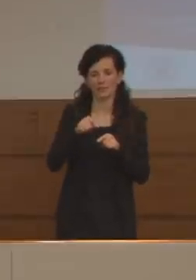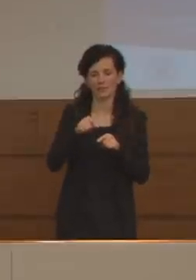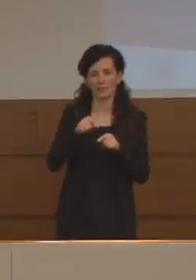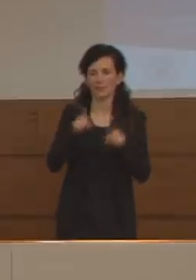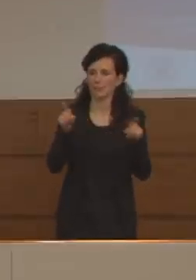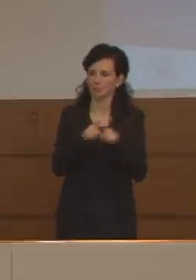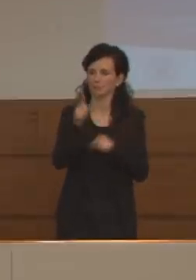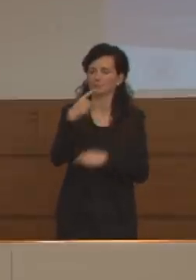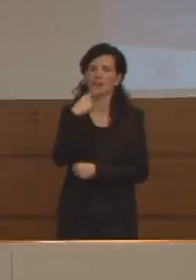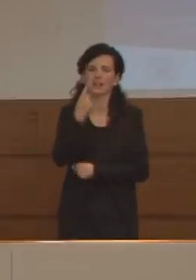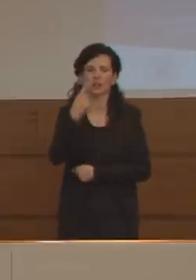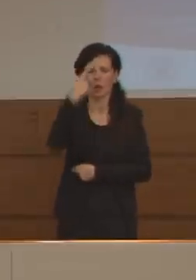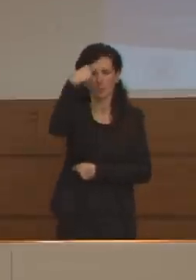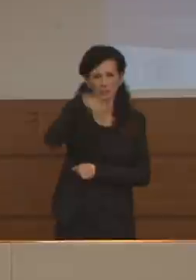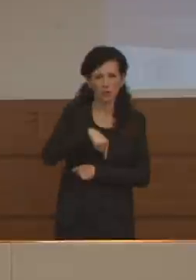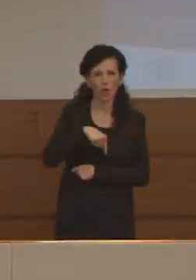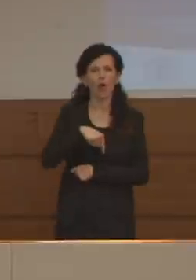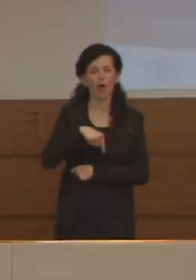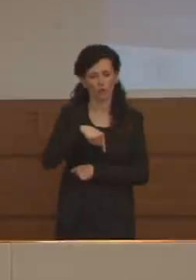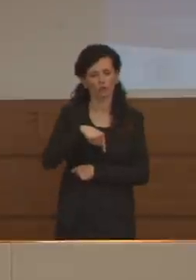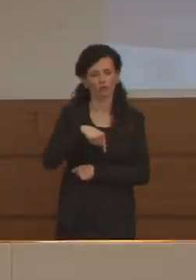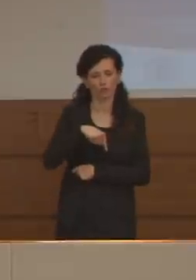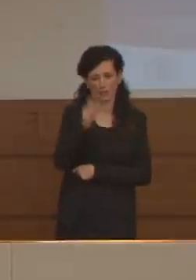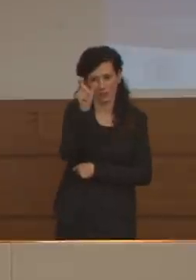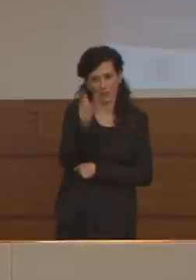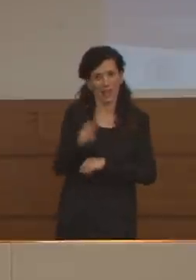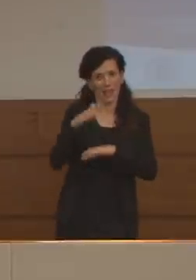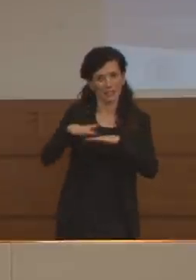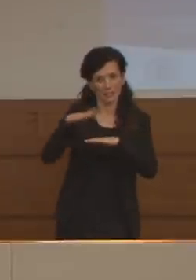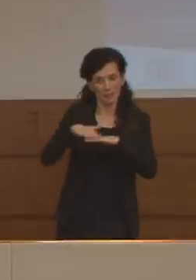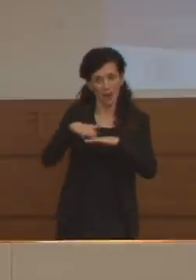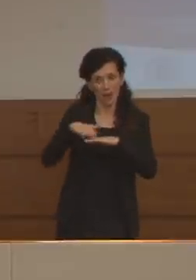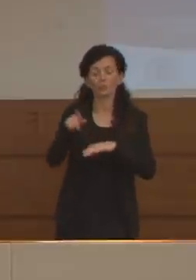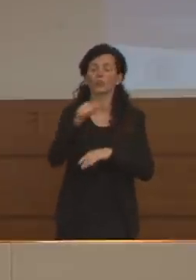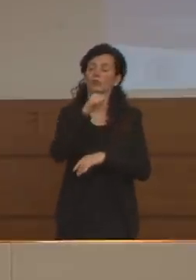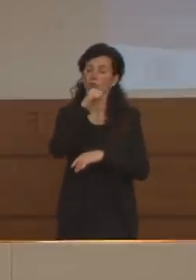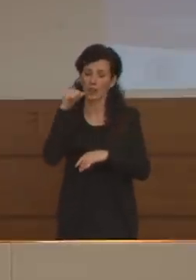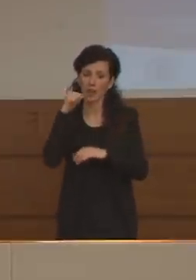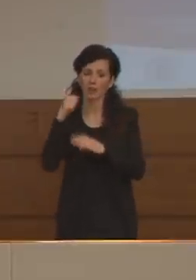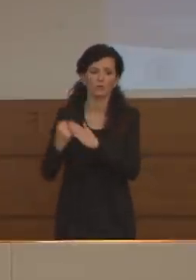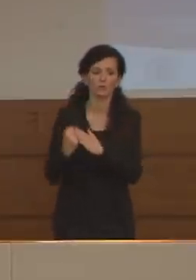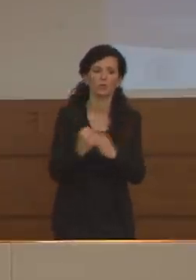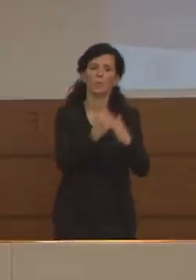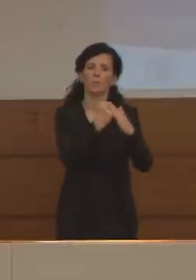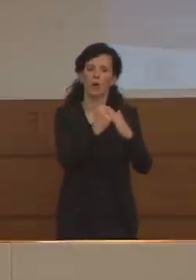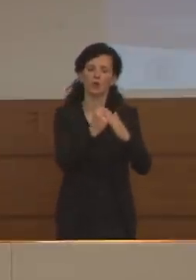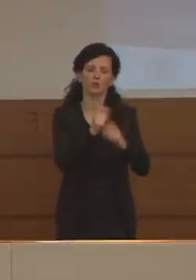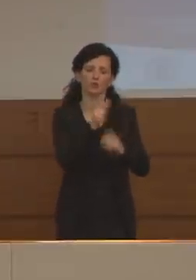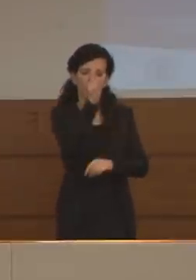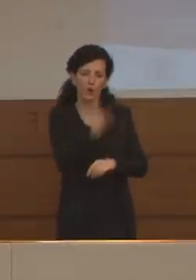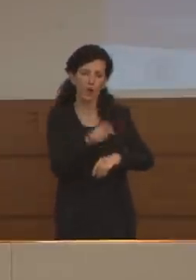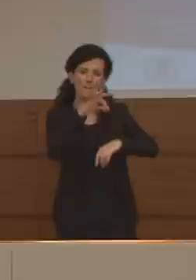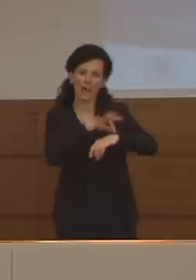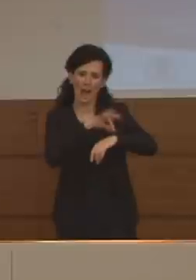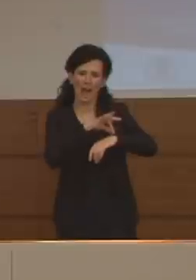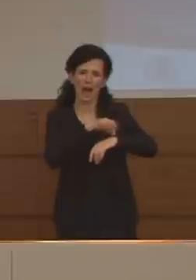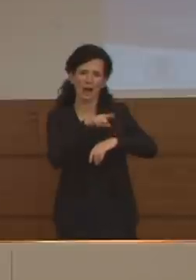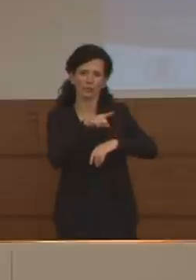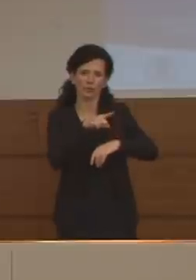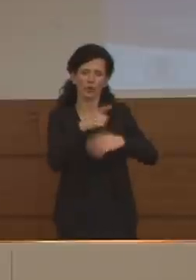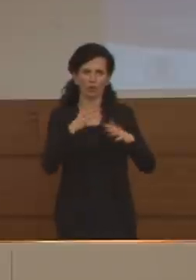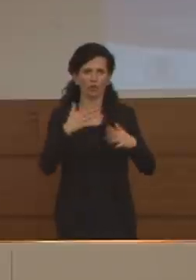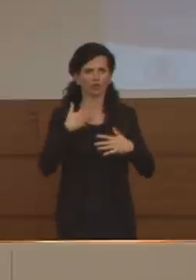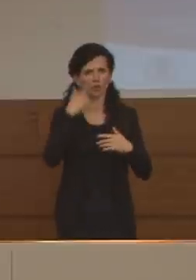lei ha citato gli psicologi non solo per poter dare un supporto laddove l'ammalato cosciente ha bisogno di